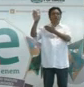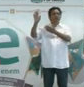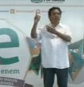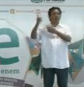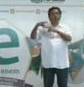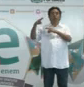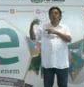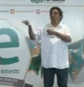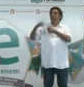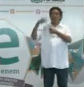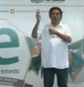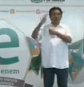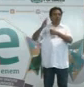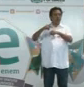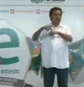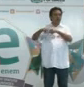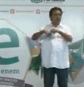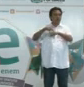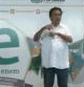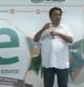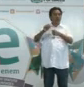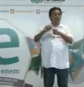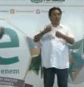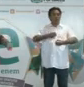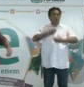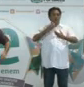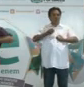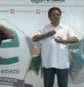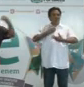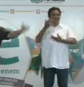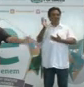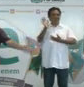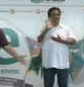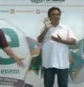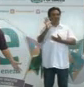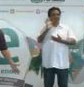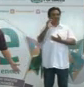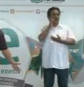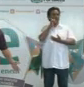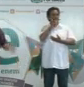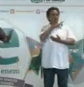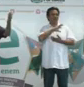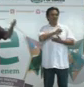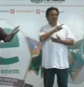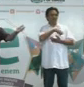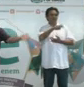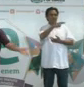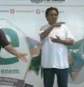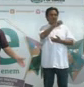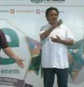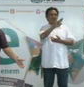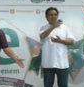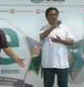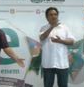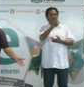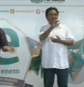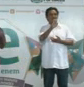nunca mais ia voltar para o país dele, ele faz um poema de despedida para a menina que ele amava, que é Marília de